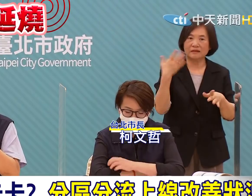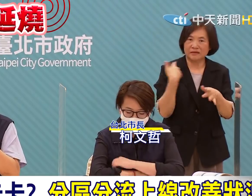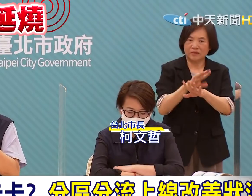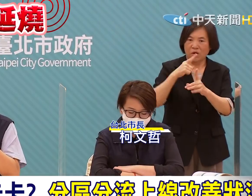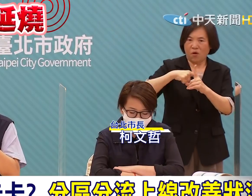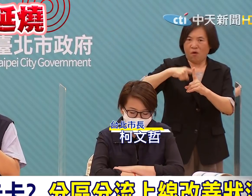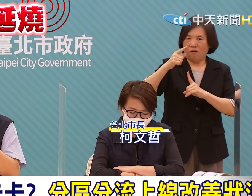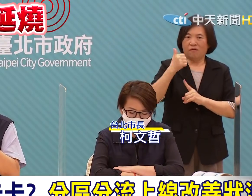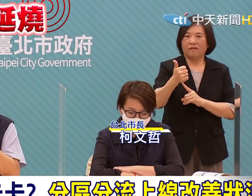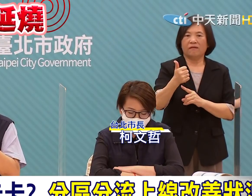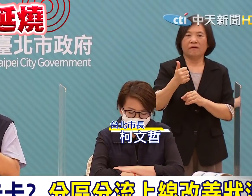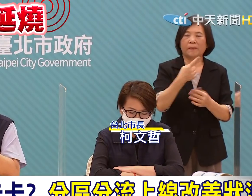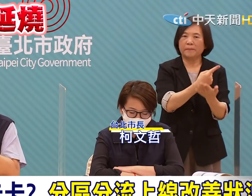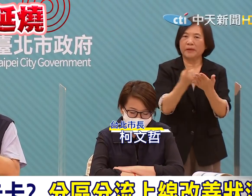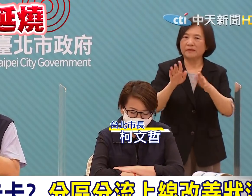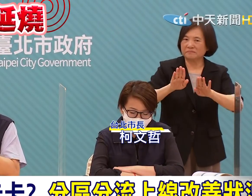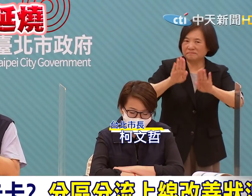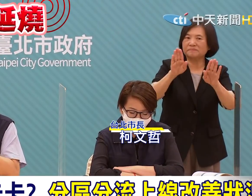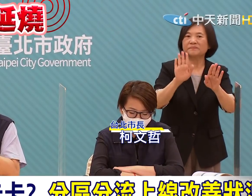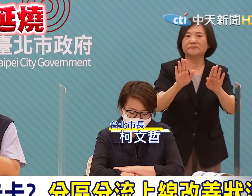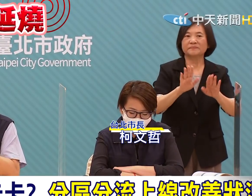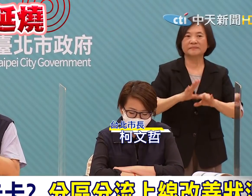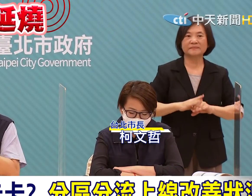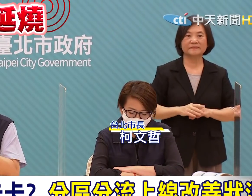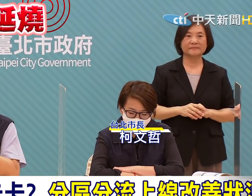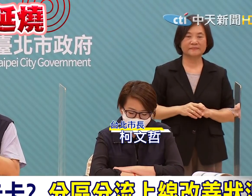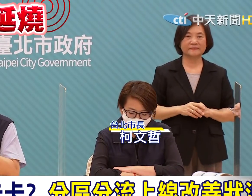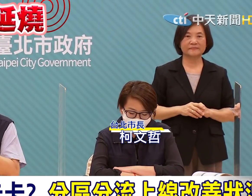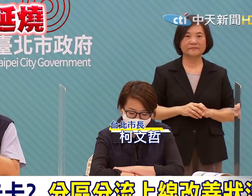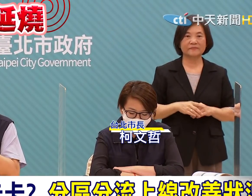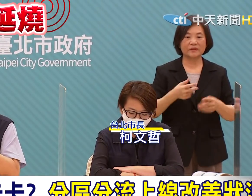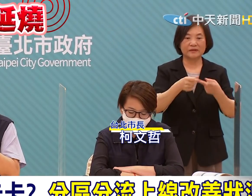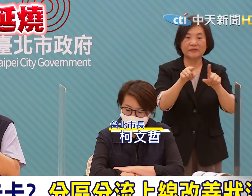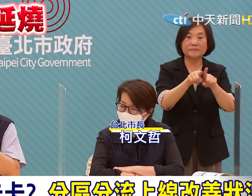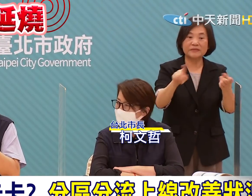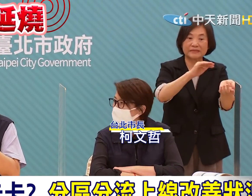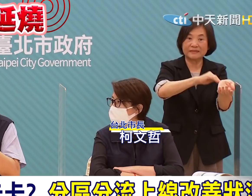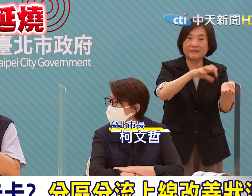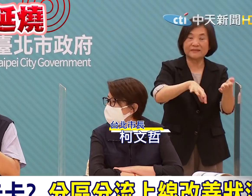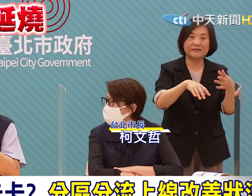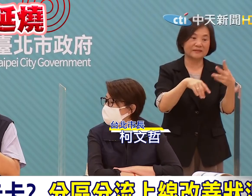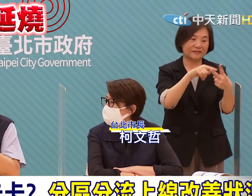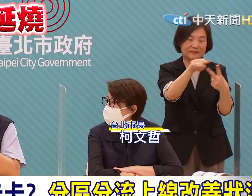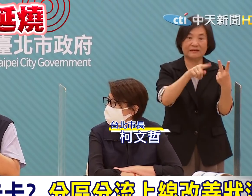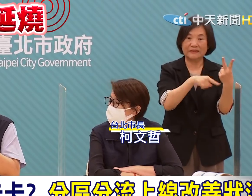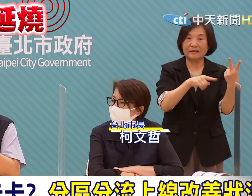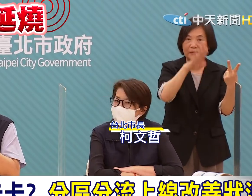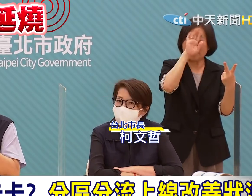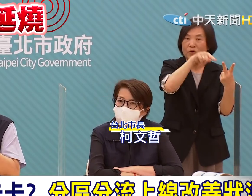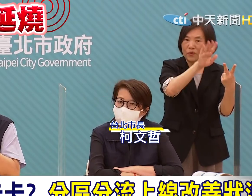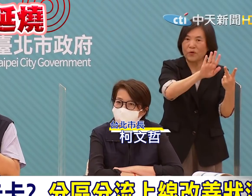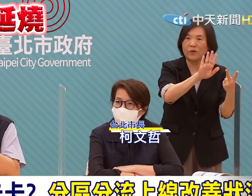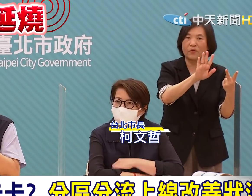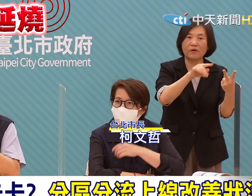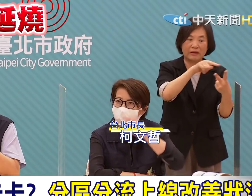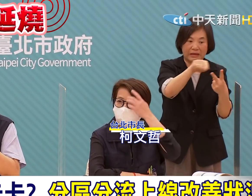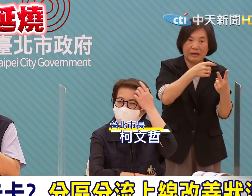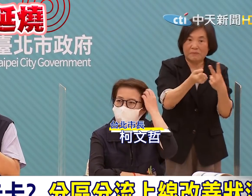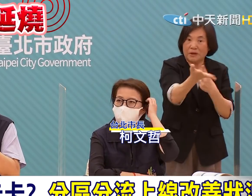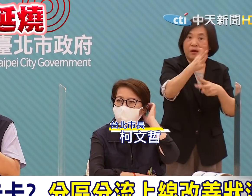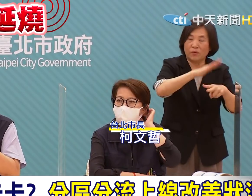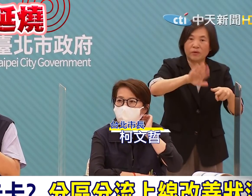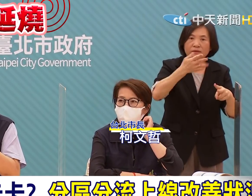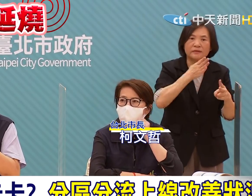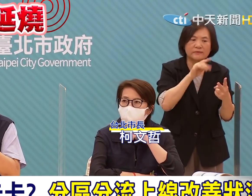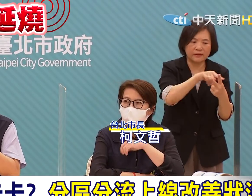长，有一定的进步。所以事实上，我们从和平医院那个2个案例，它虽然是感染进来，但是并没